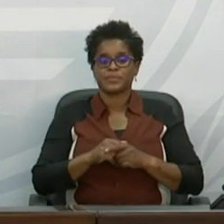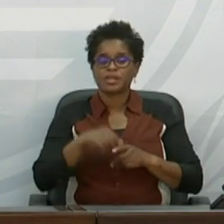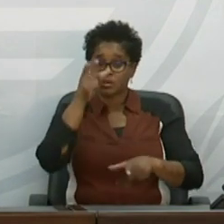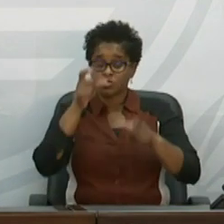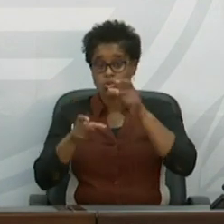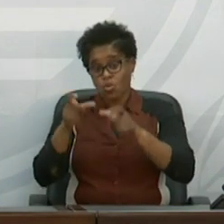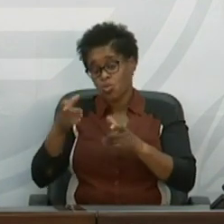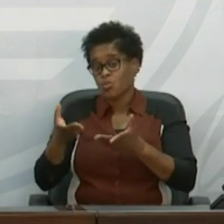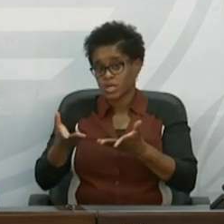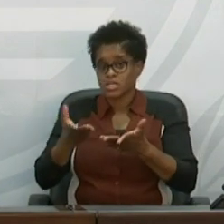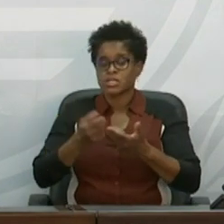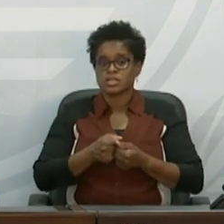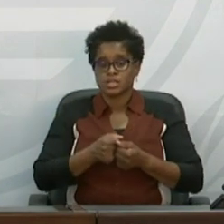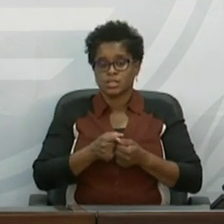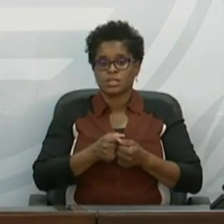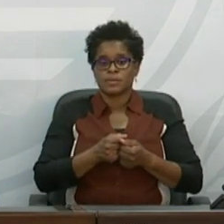pessoas de